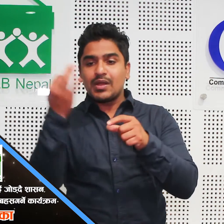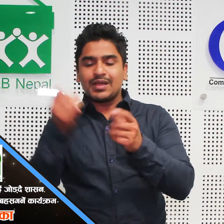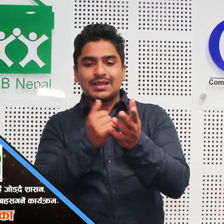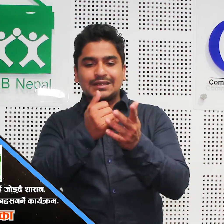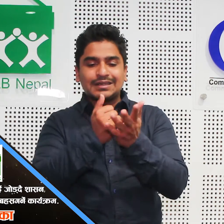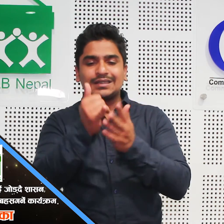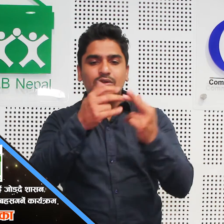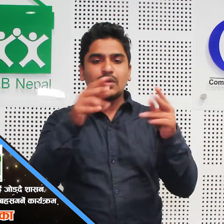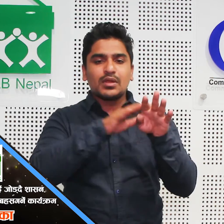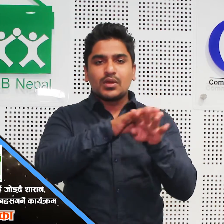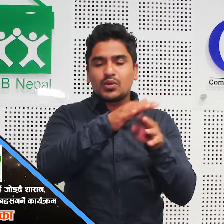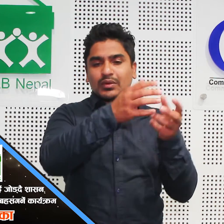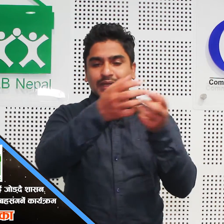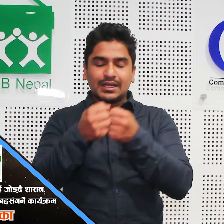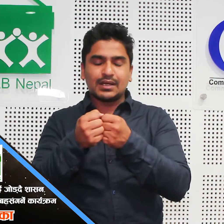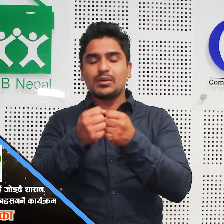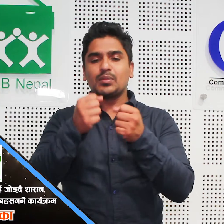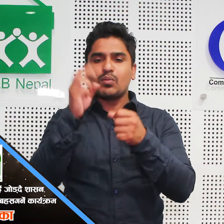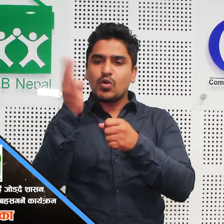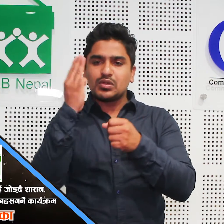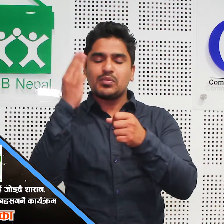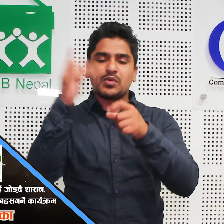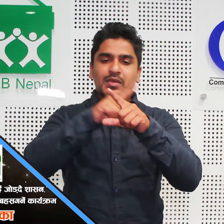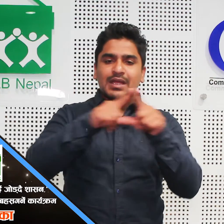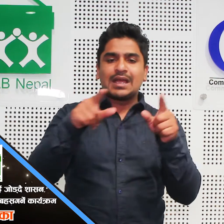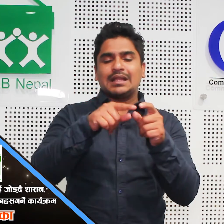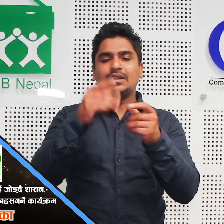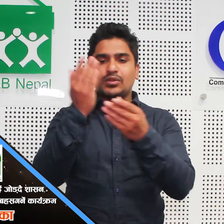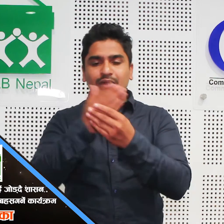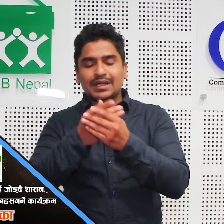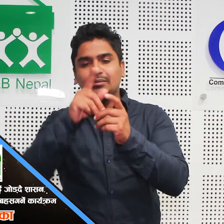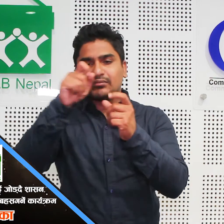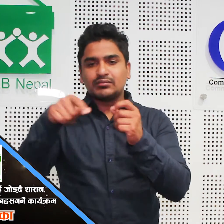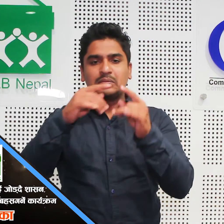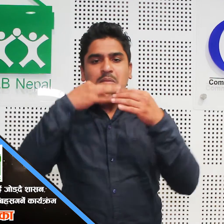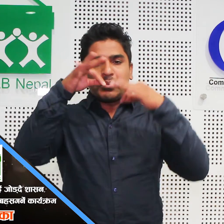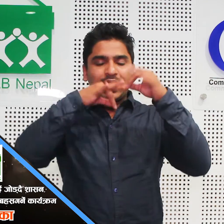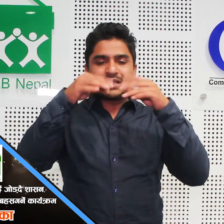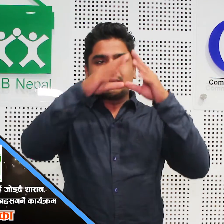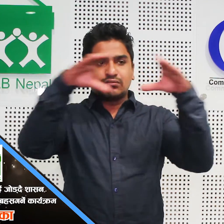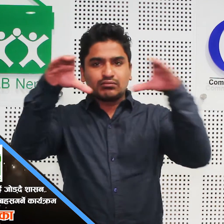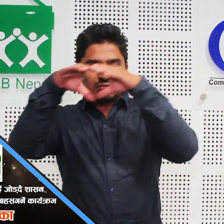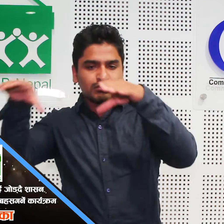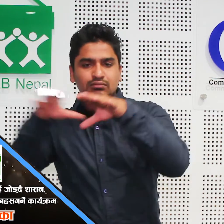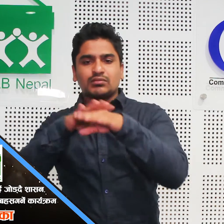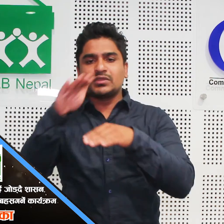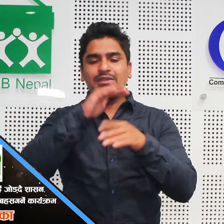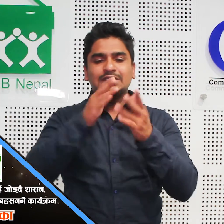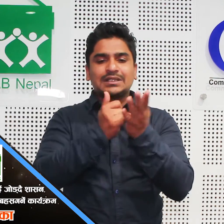गराउनुका साथै मौसमी तथा बेमौसमी तरकारीका बिउ बिजनहरू प्लास्टिक टनेलहरू तथा कृषि समूहहरूलाई तालिमहरू उपलब्ध गराइएको